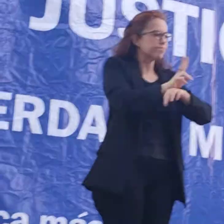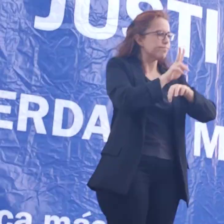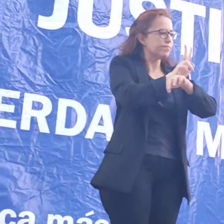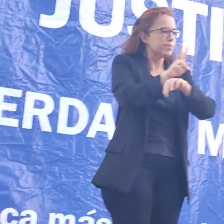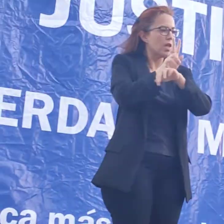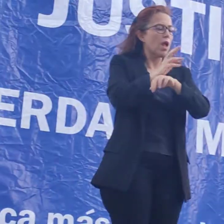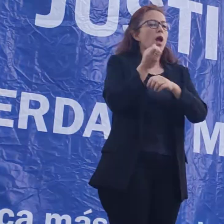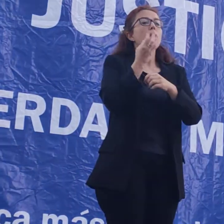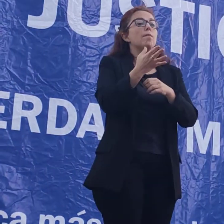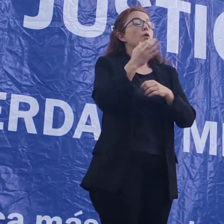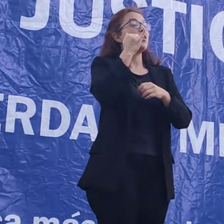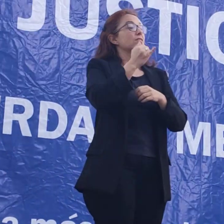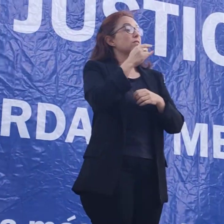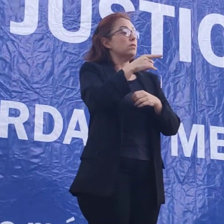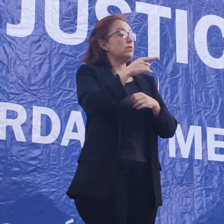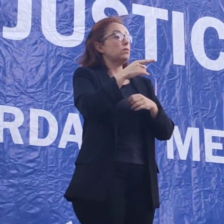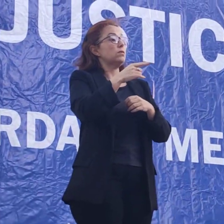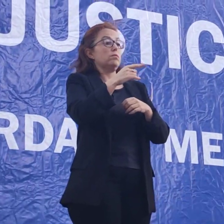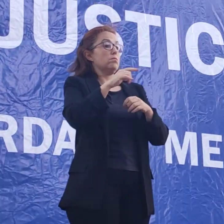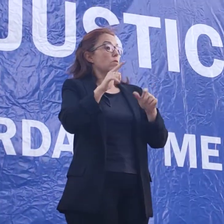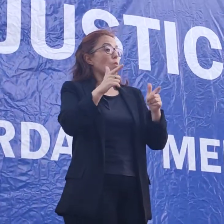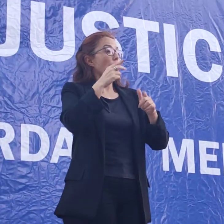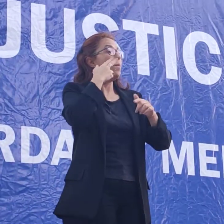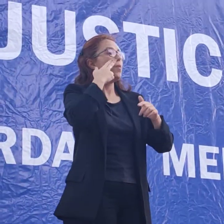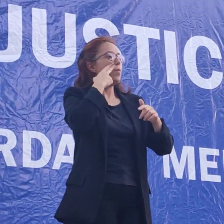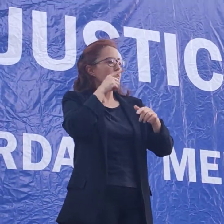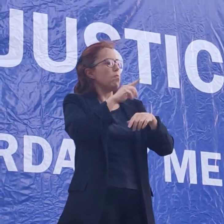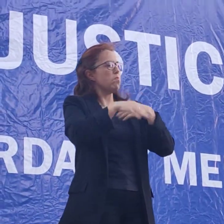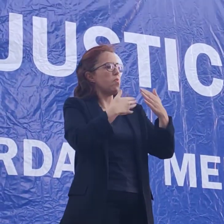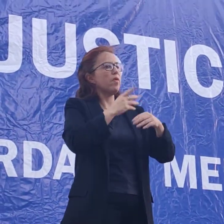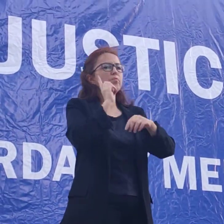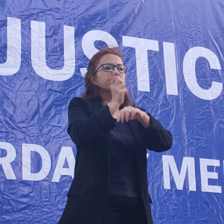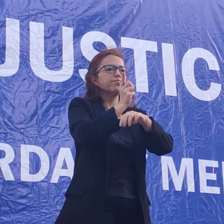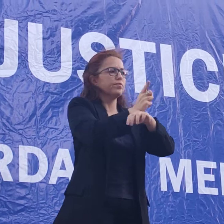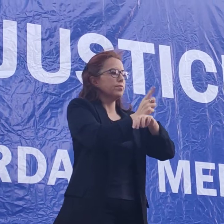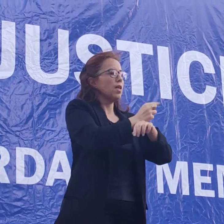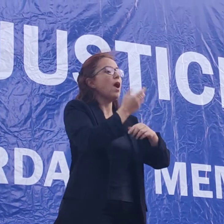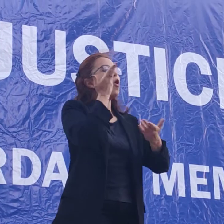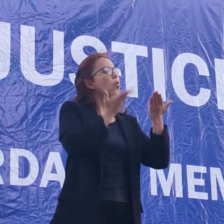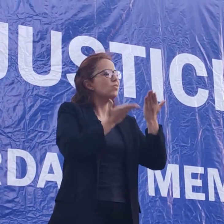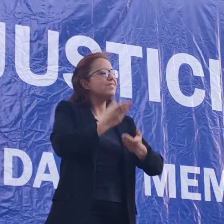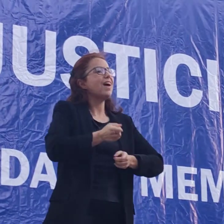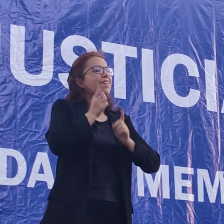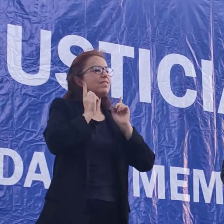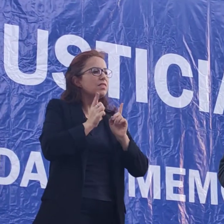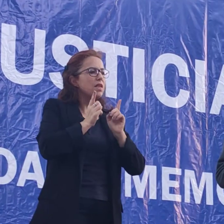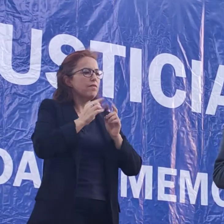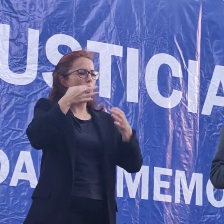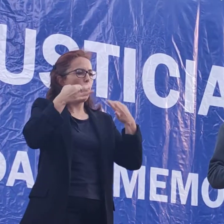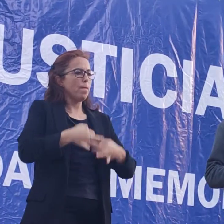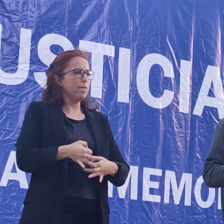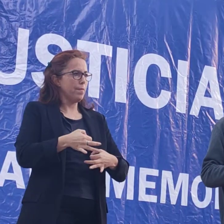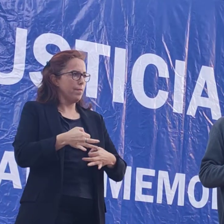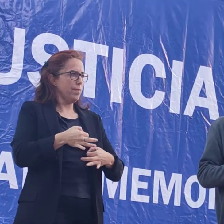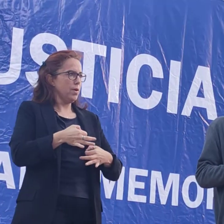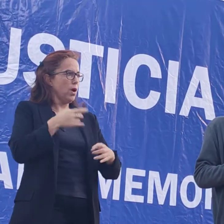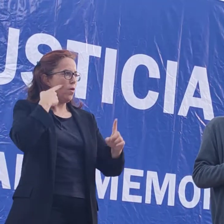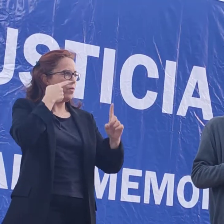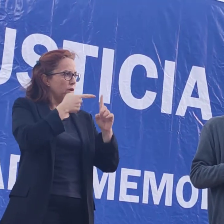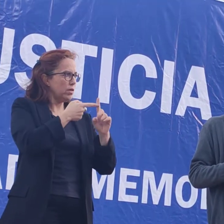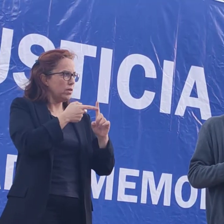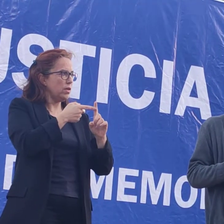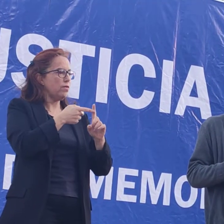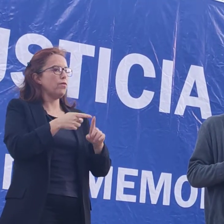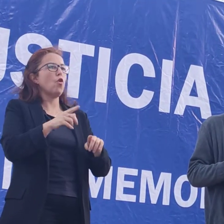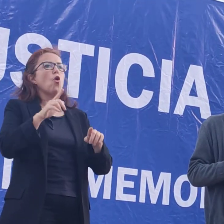obstáculos legales para que ella actúe. Es hora de que la justicia pueda cumplir con su cometido sin